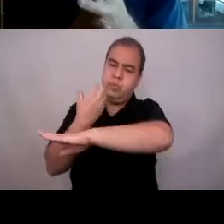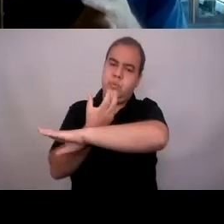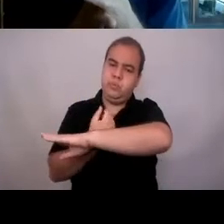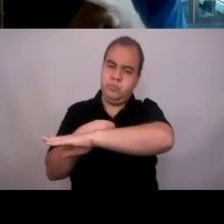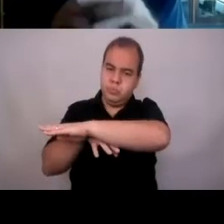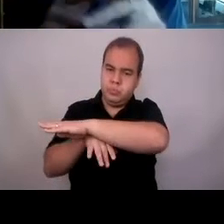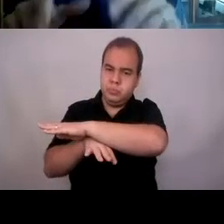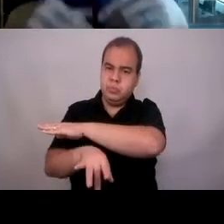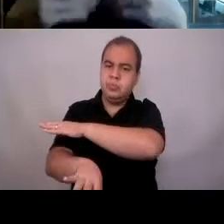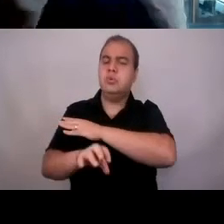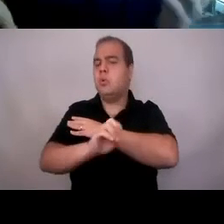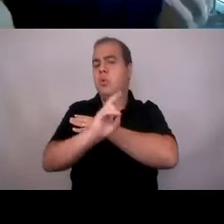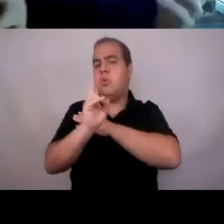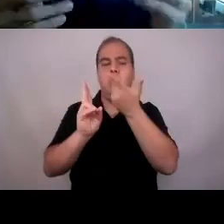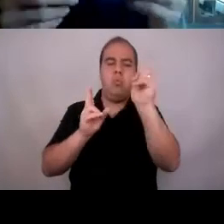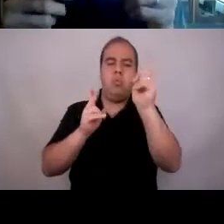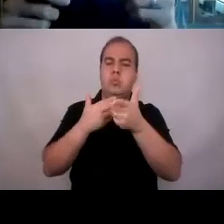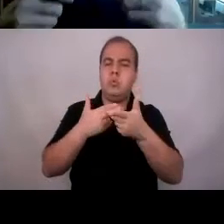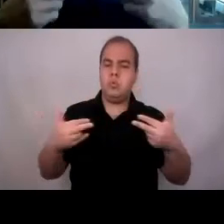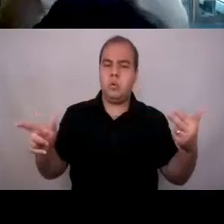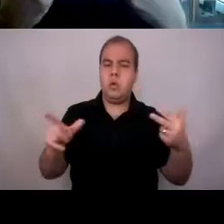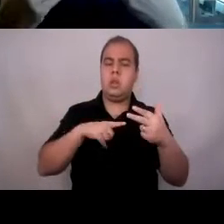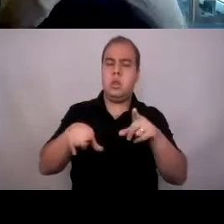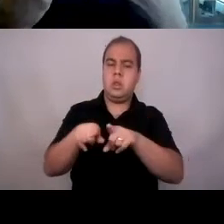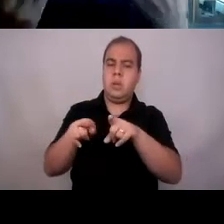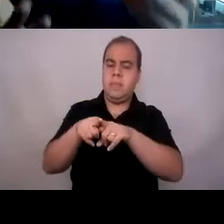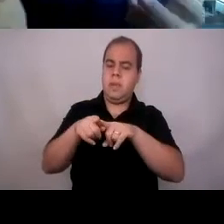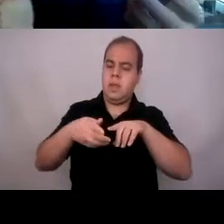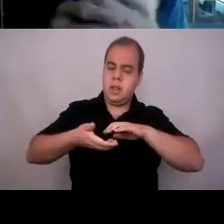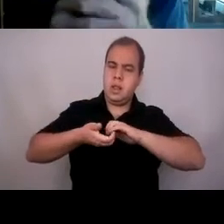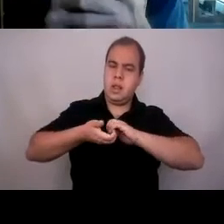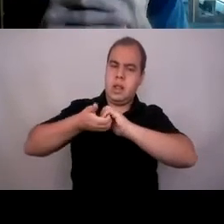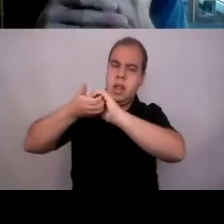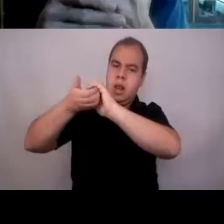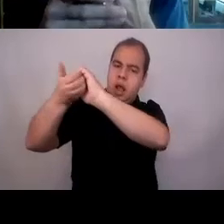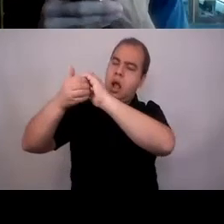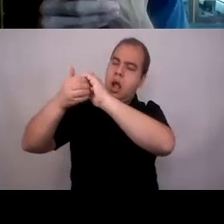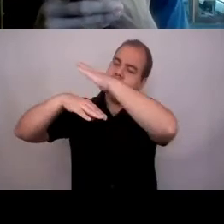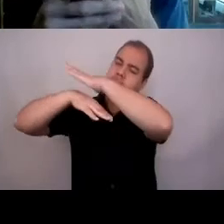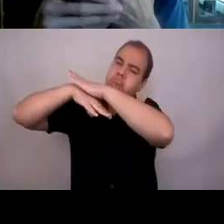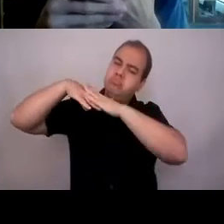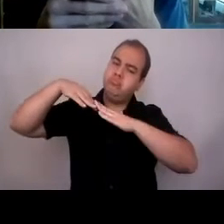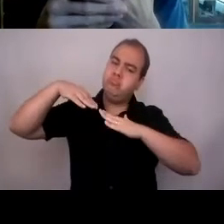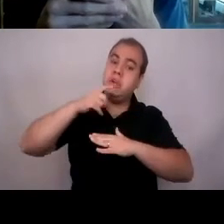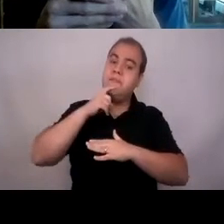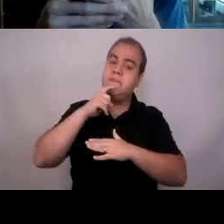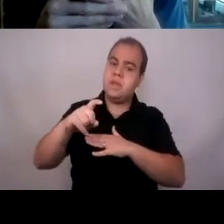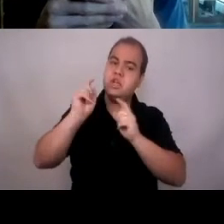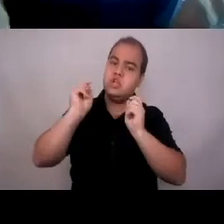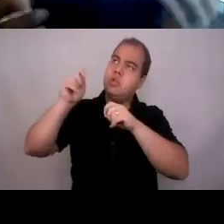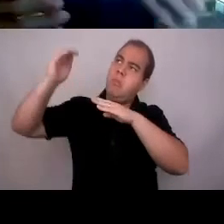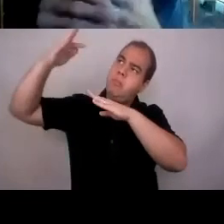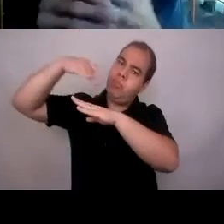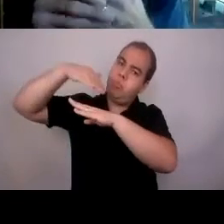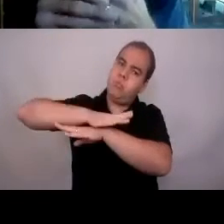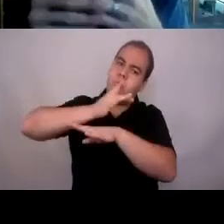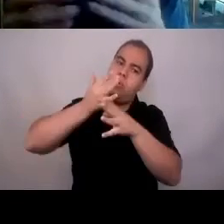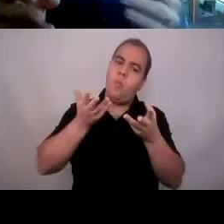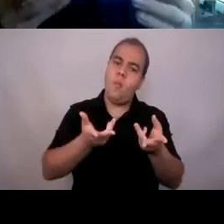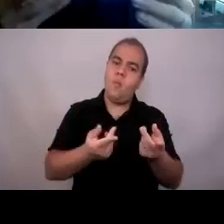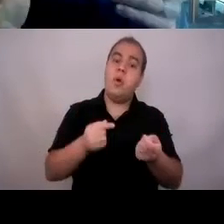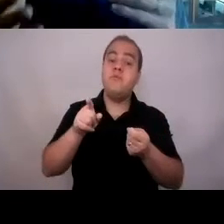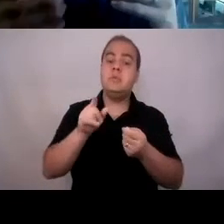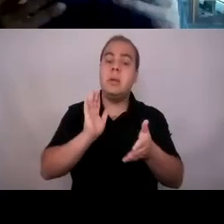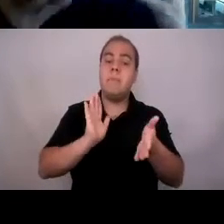outra tipologia, mesmo telhados verdes, você apresenta uma proposta para a cidade, para a prefeitura,